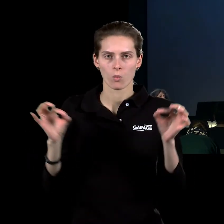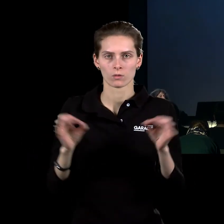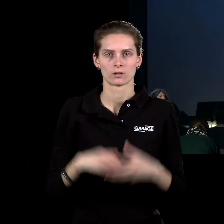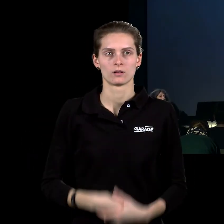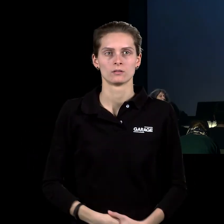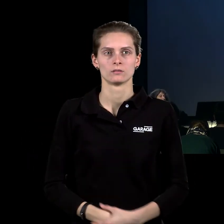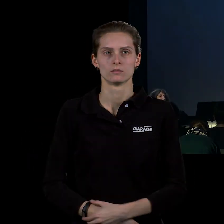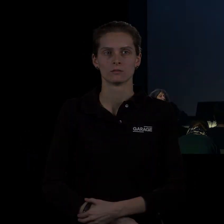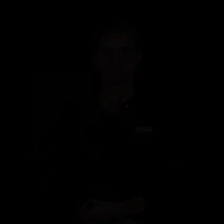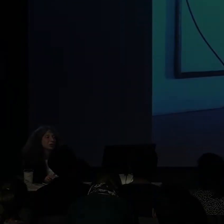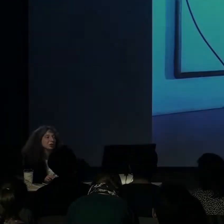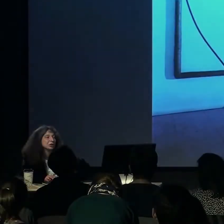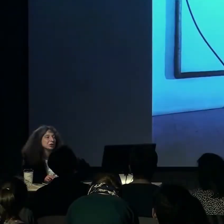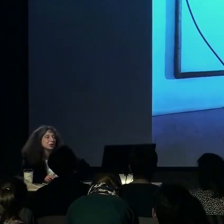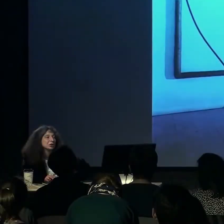торчит.